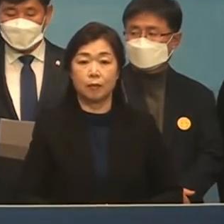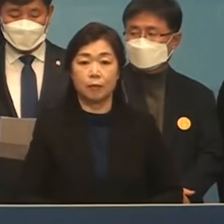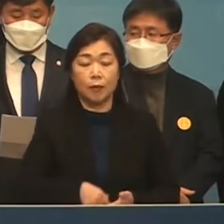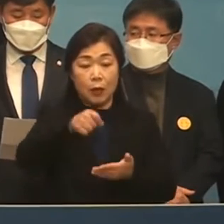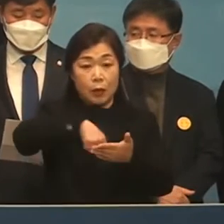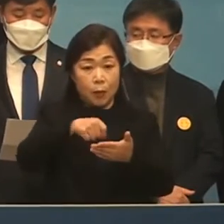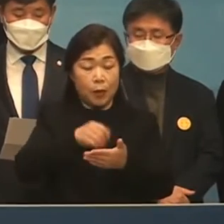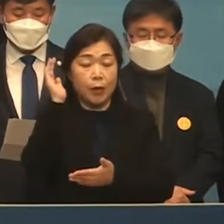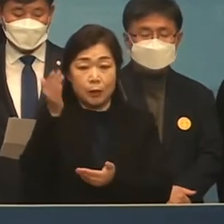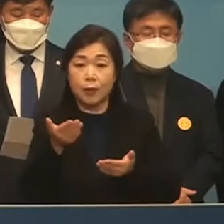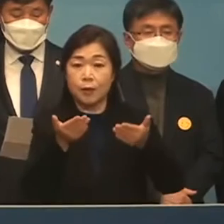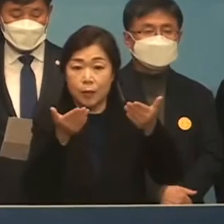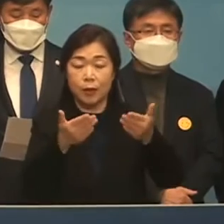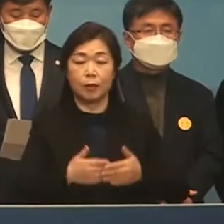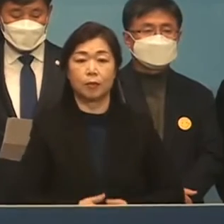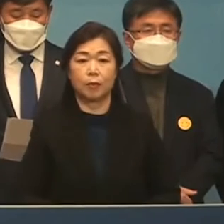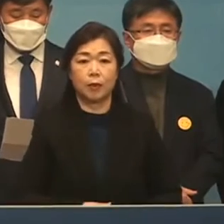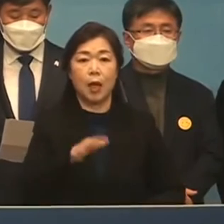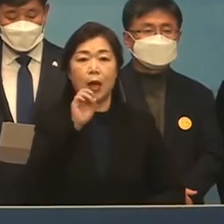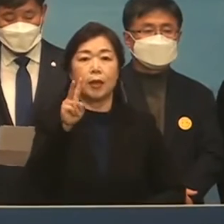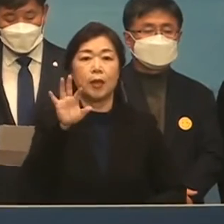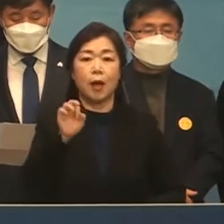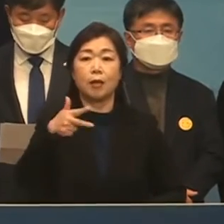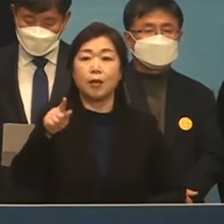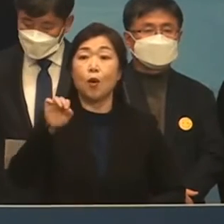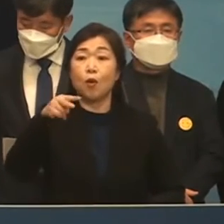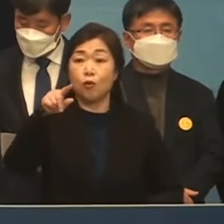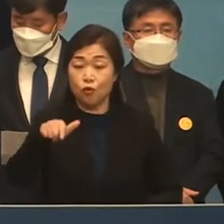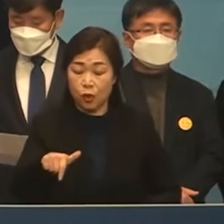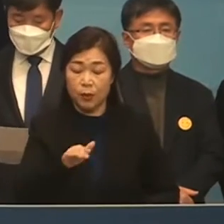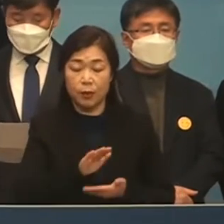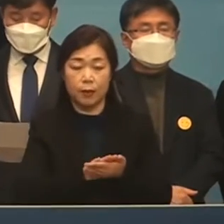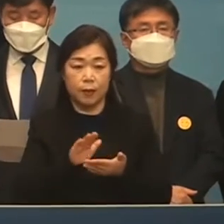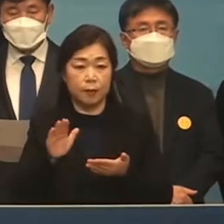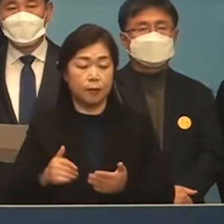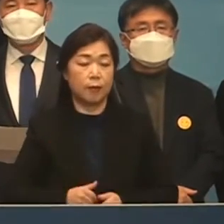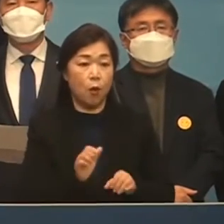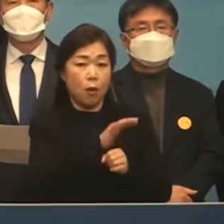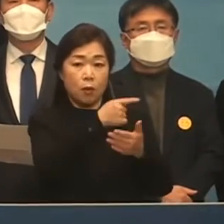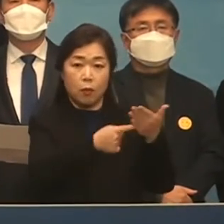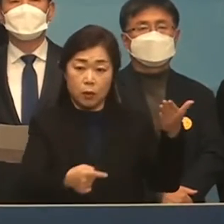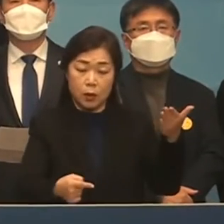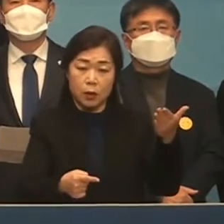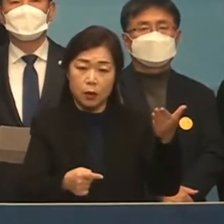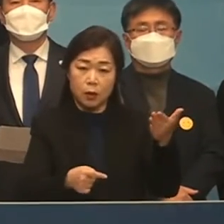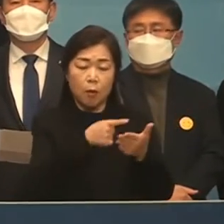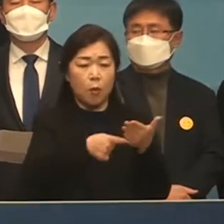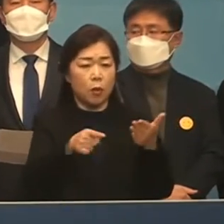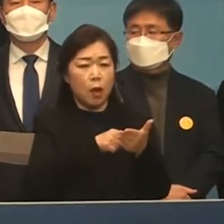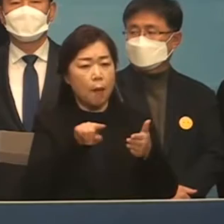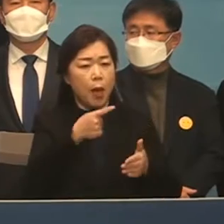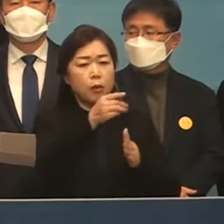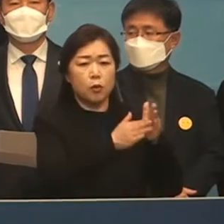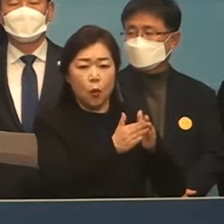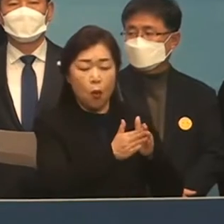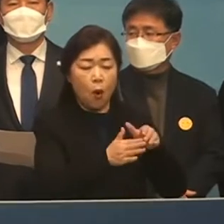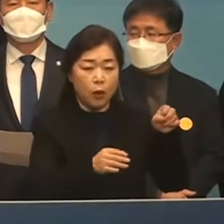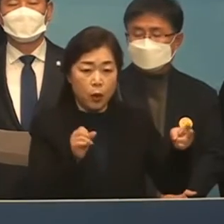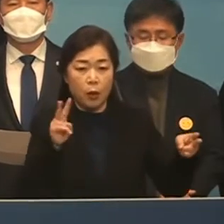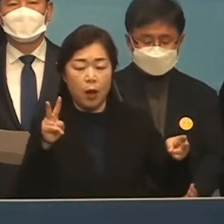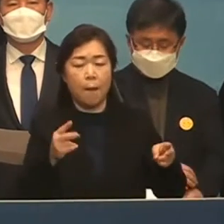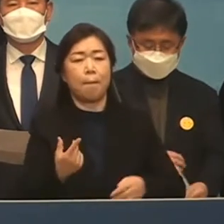기자회견문을 낭독하겠습니다. 양경숙입니다. 코로나 손실 보상 100조, 여야의 신속한